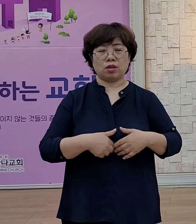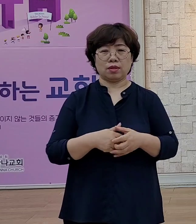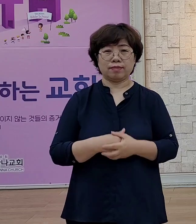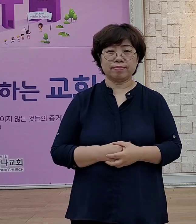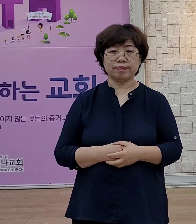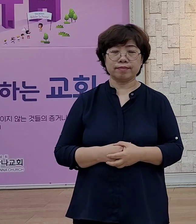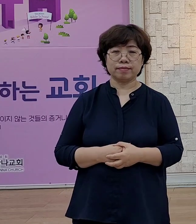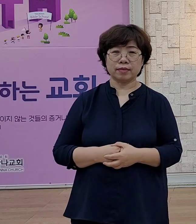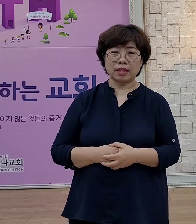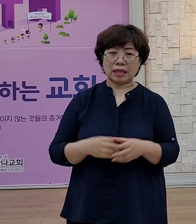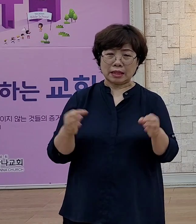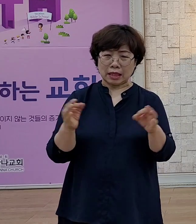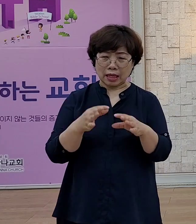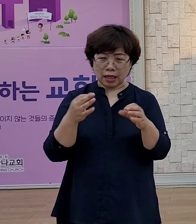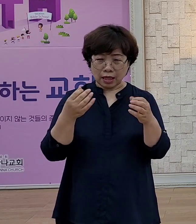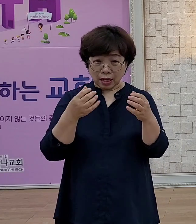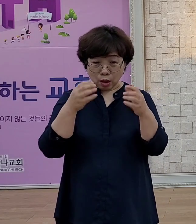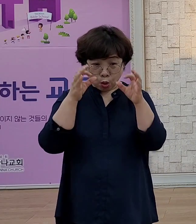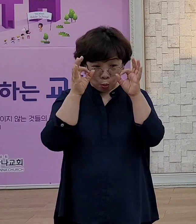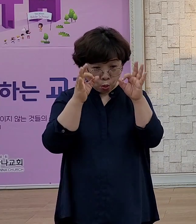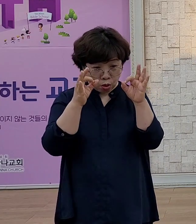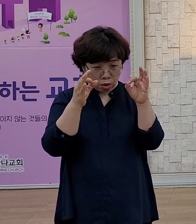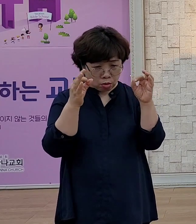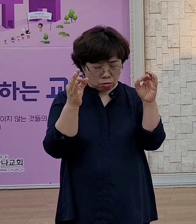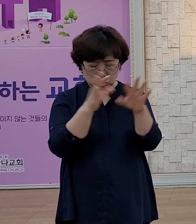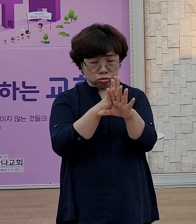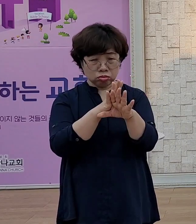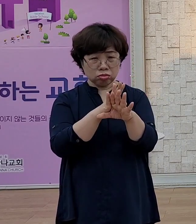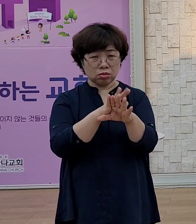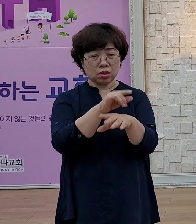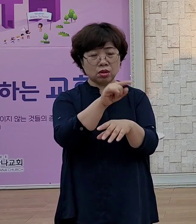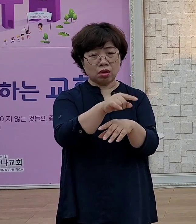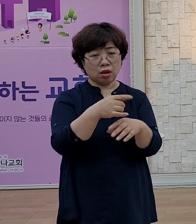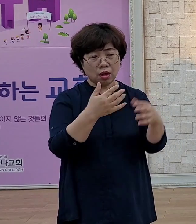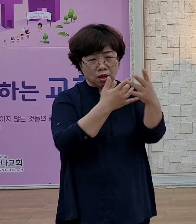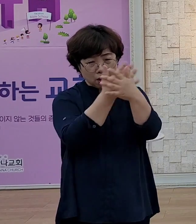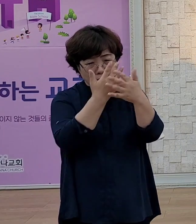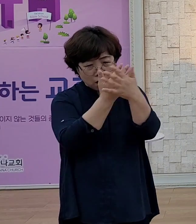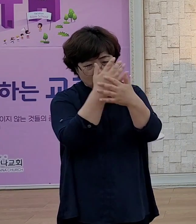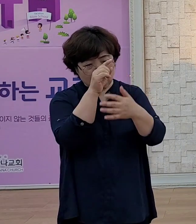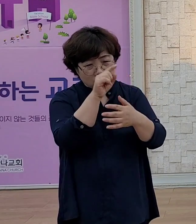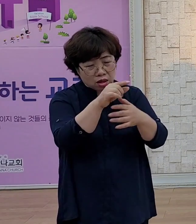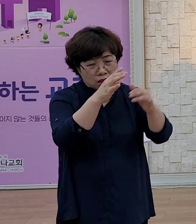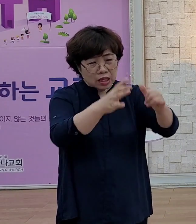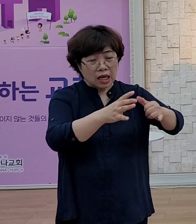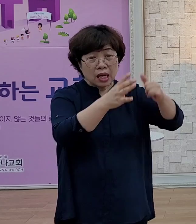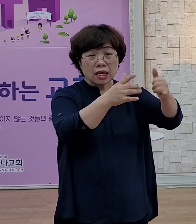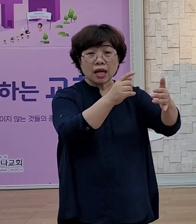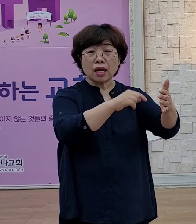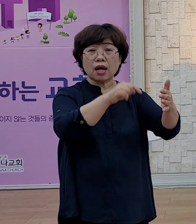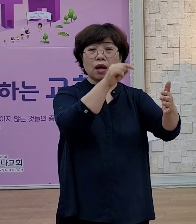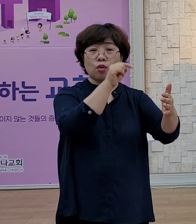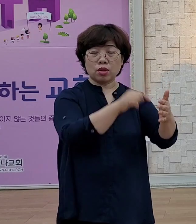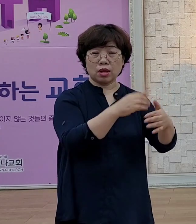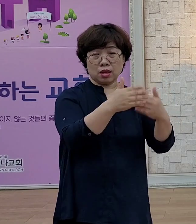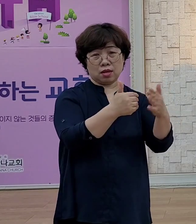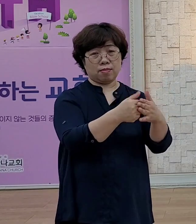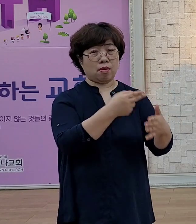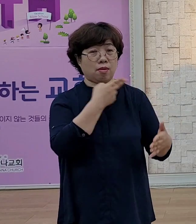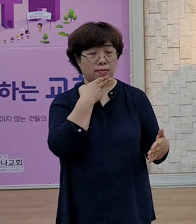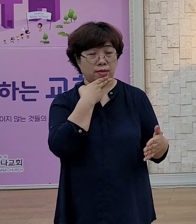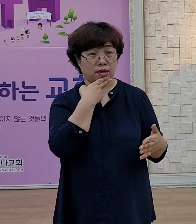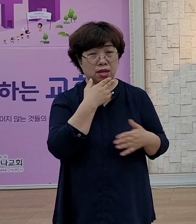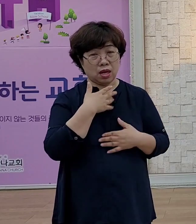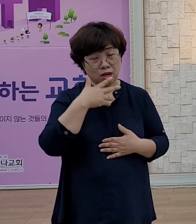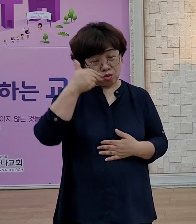잠시 눈에 보이다가 금방 이렇게 사라질 안개 같은 이 세상에서 하나님 없이